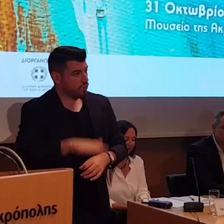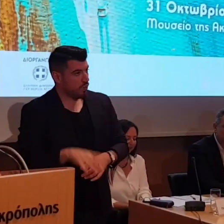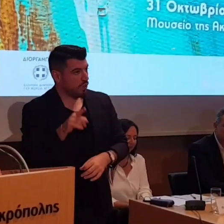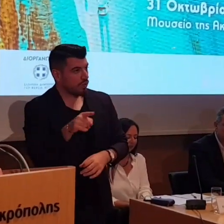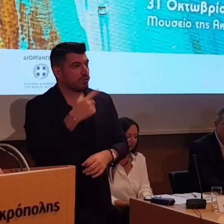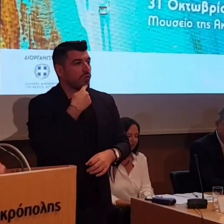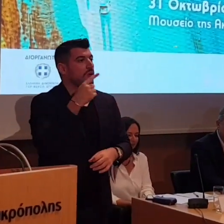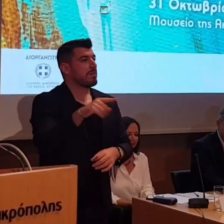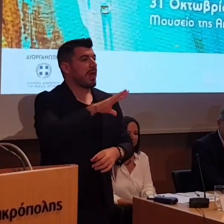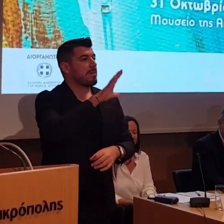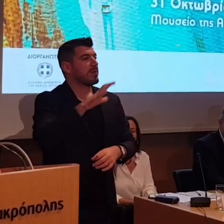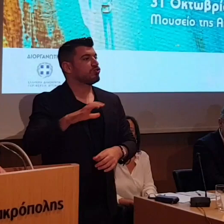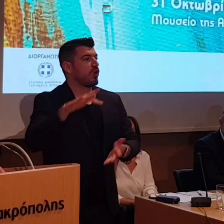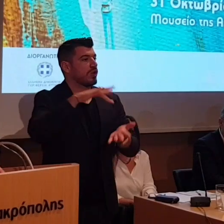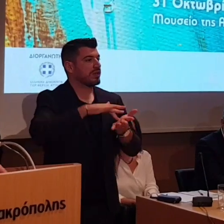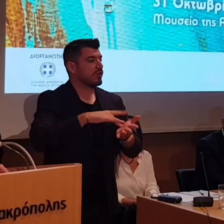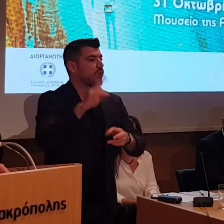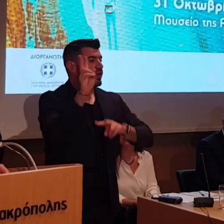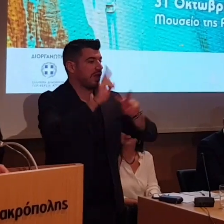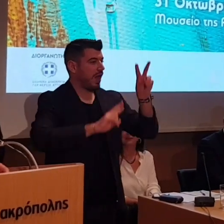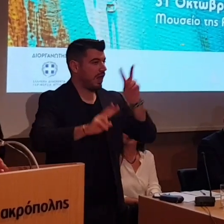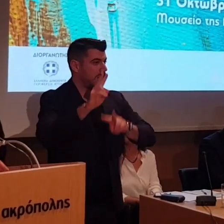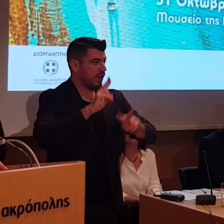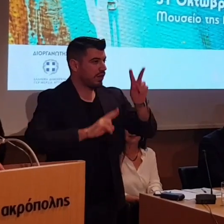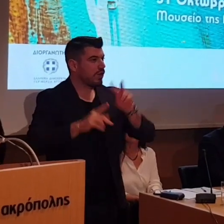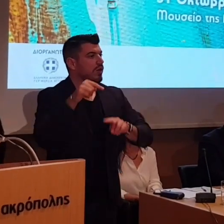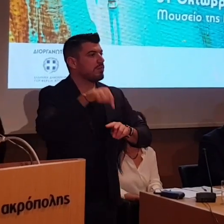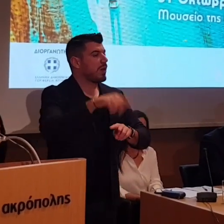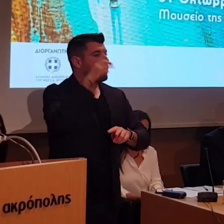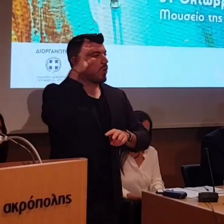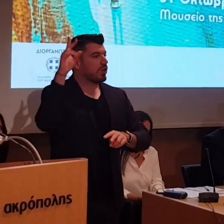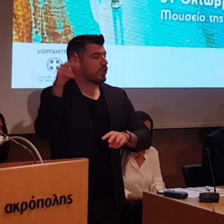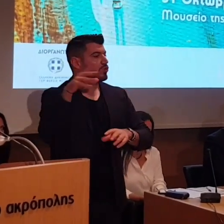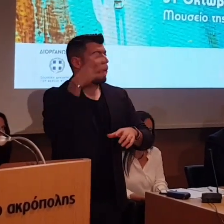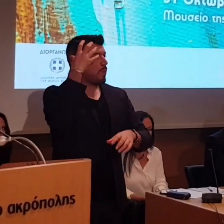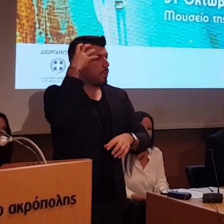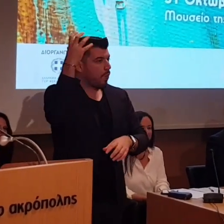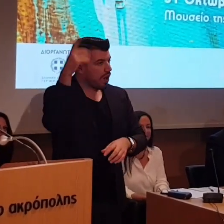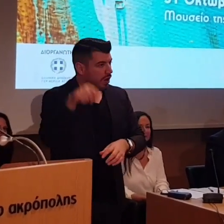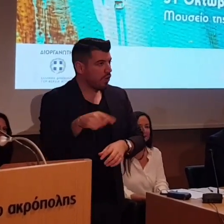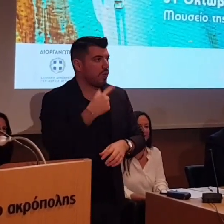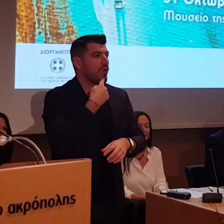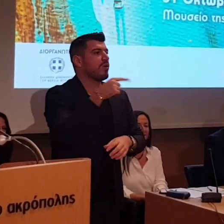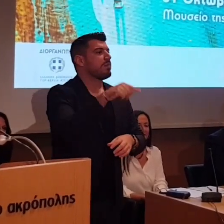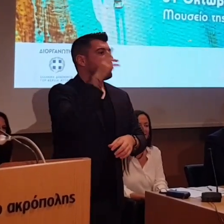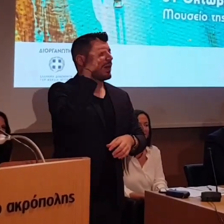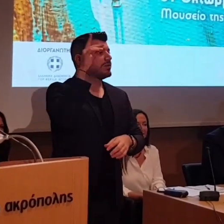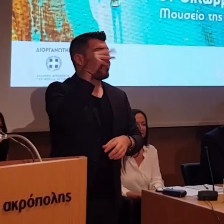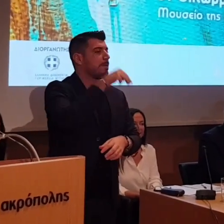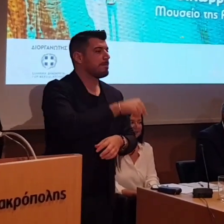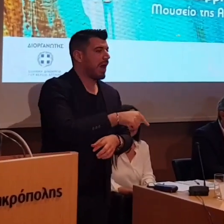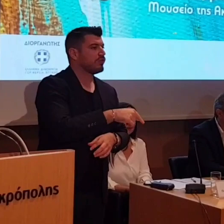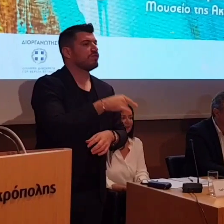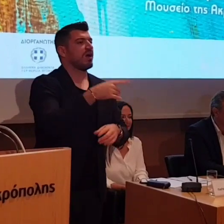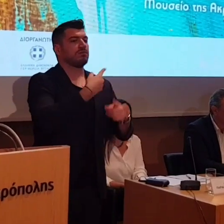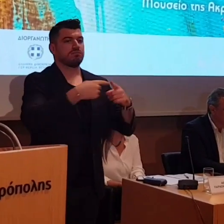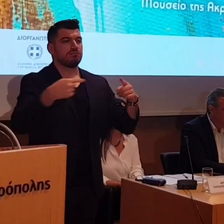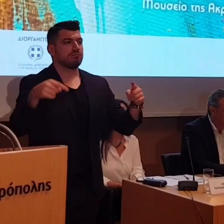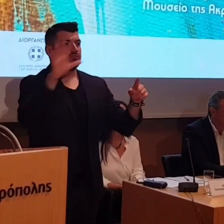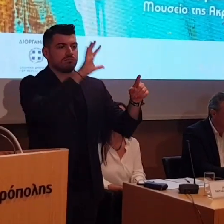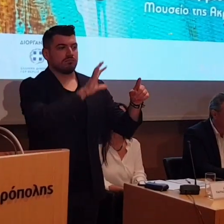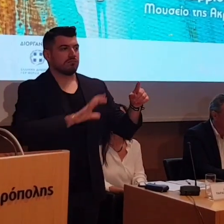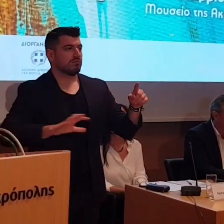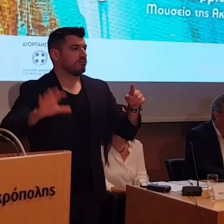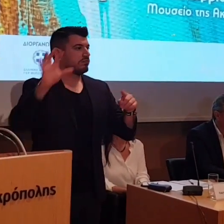για την Κλιματική Αλλαγή, με το Πολυτεχνείο του Μονάχου, με το Πανεπιστήμιο της Πάντοβα, με τη διάσκεψη των παράκτιων περιφερειών της